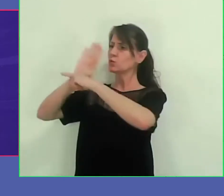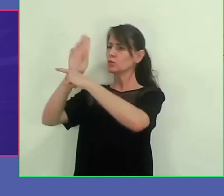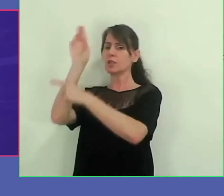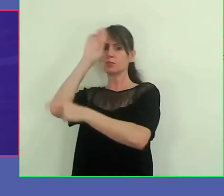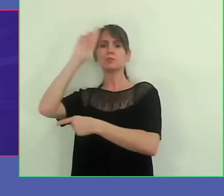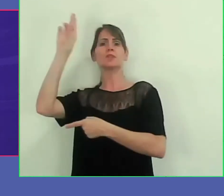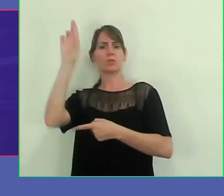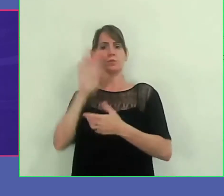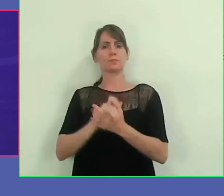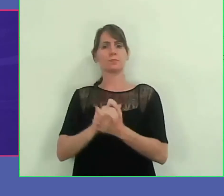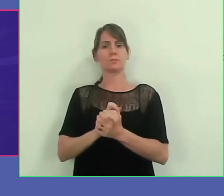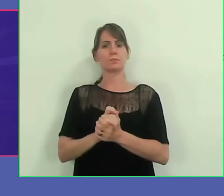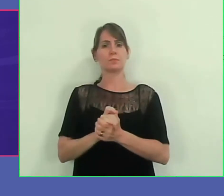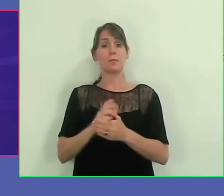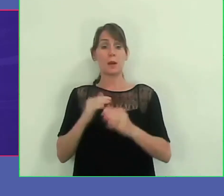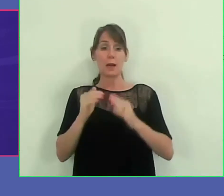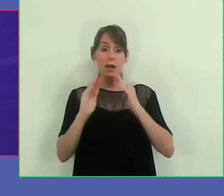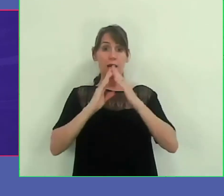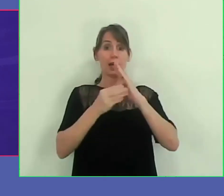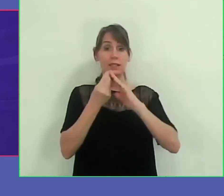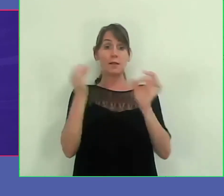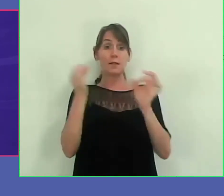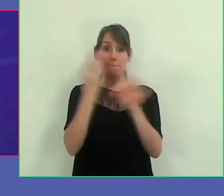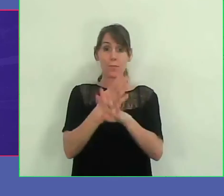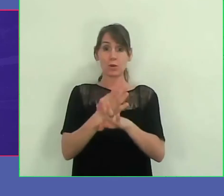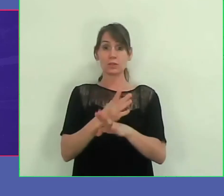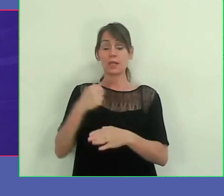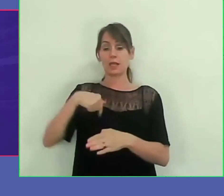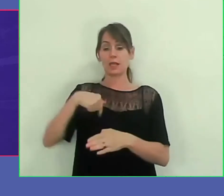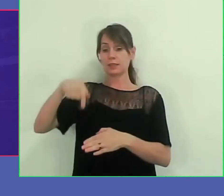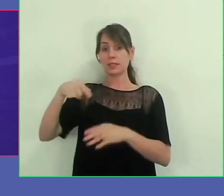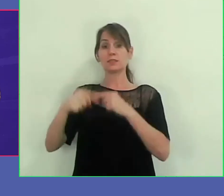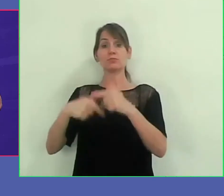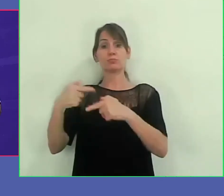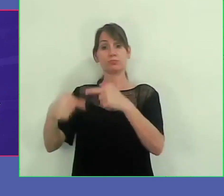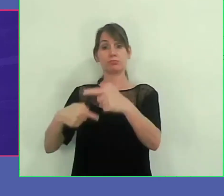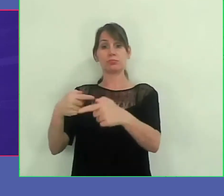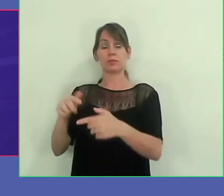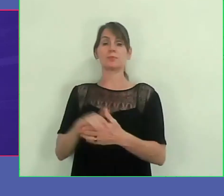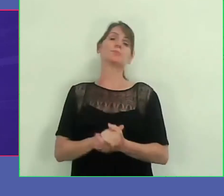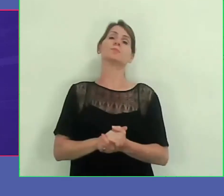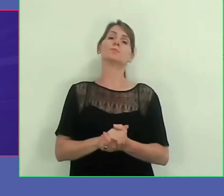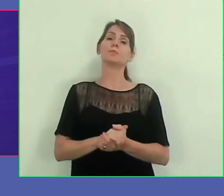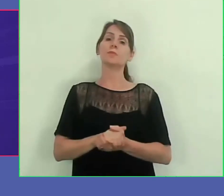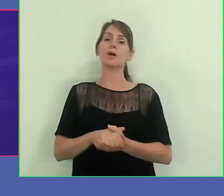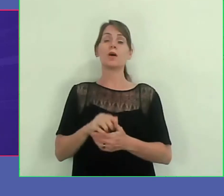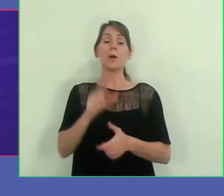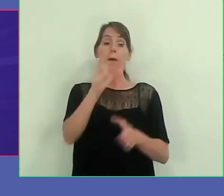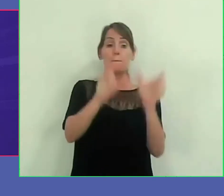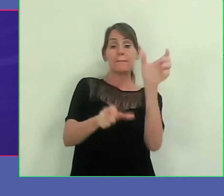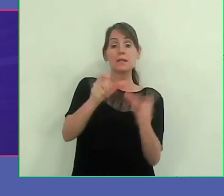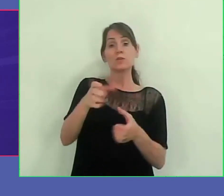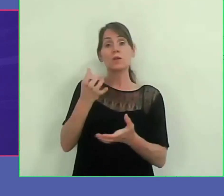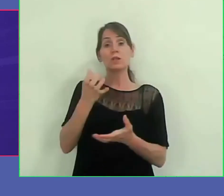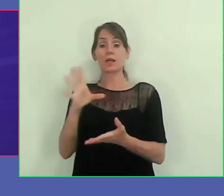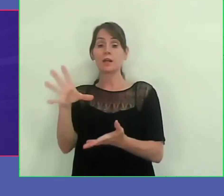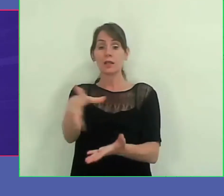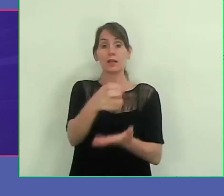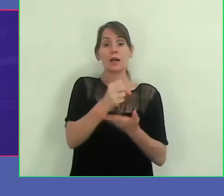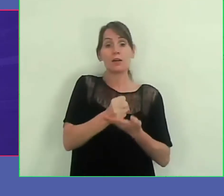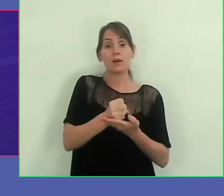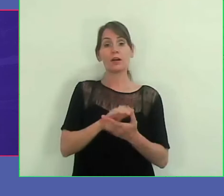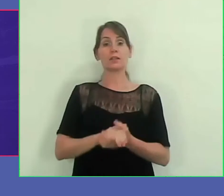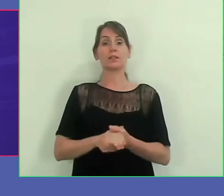geração. Então, uma coisa é Cristo resgatar do mundo indivíduos, mas outra coisa é